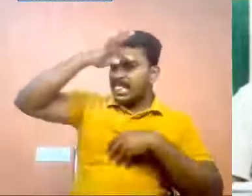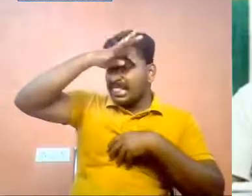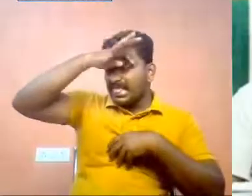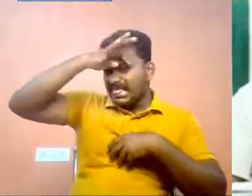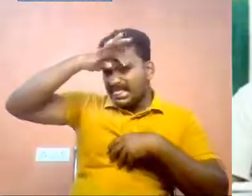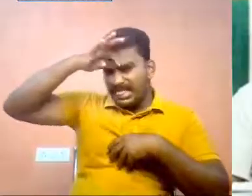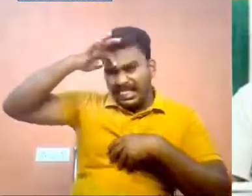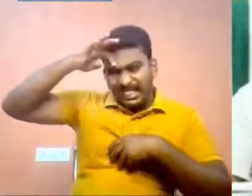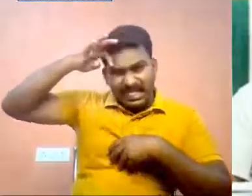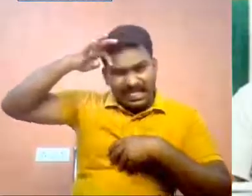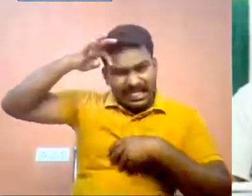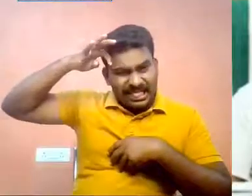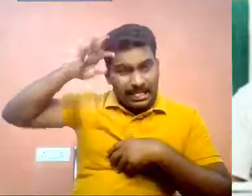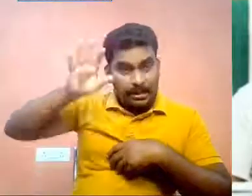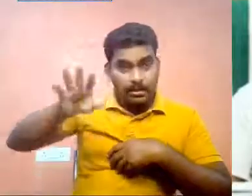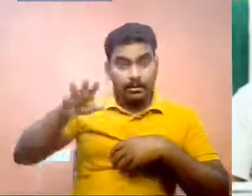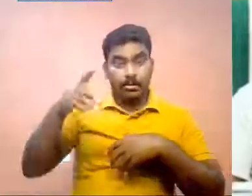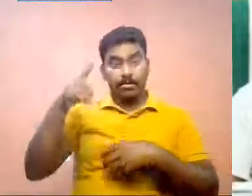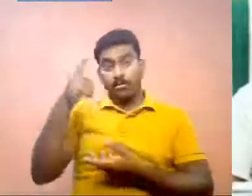സൗകര്യങ്ങൾ സ്വാഭാവികമായിട്ട് ലഭിക്കില്ല.